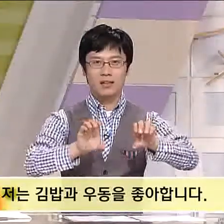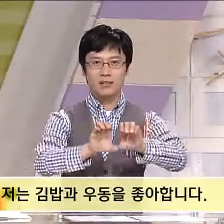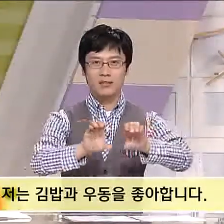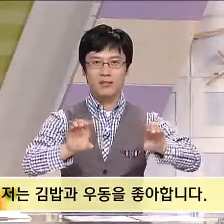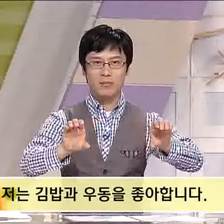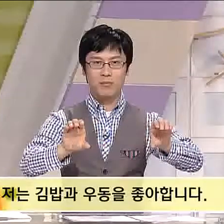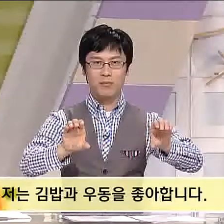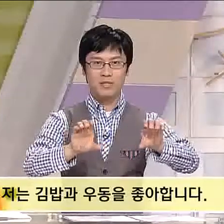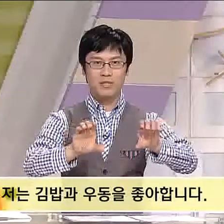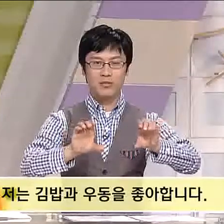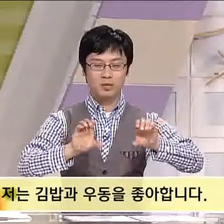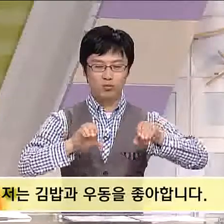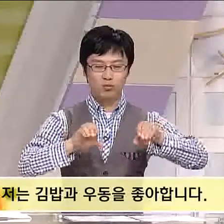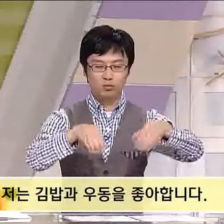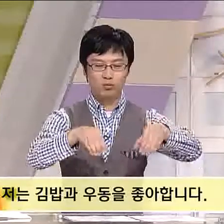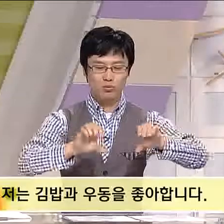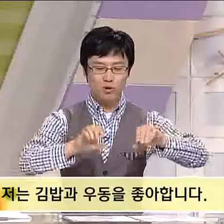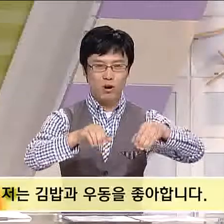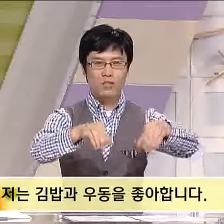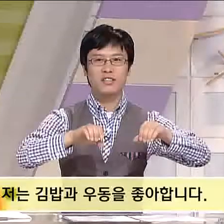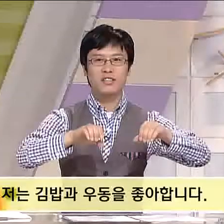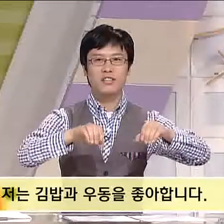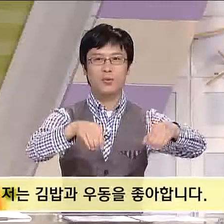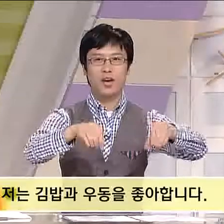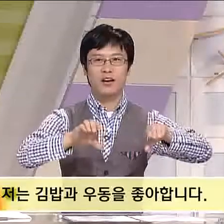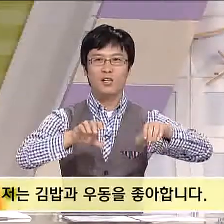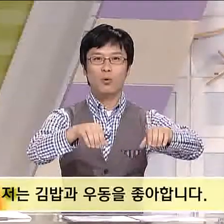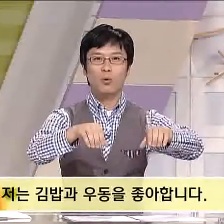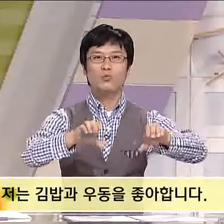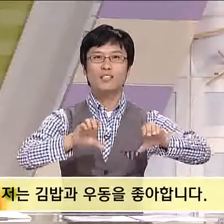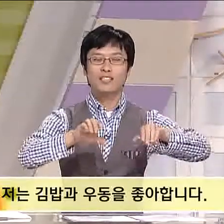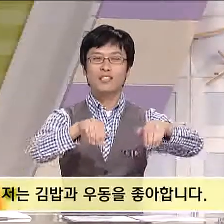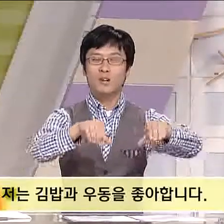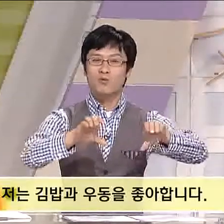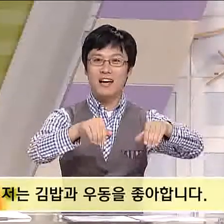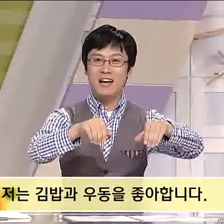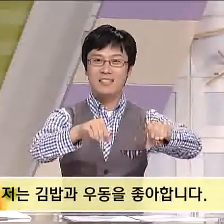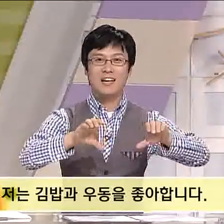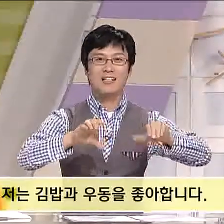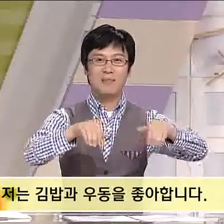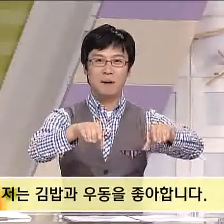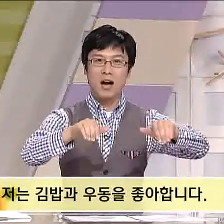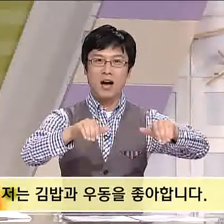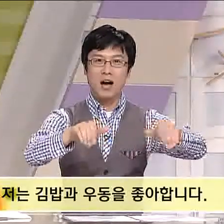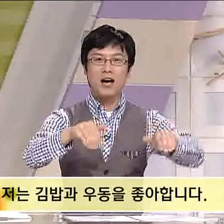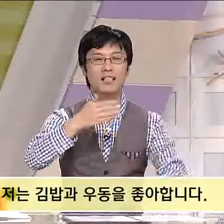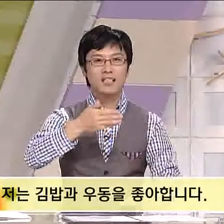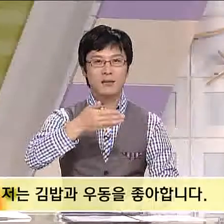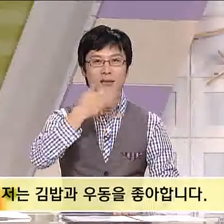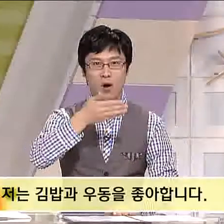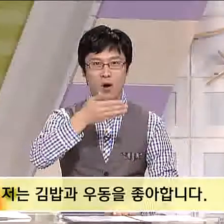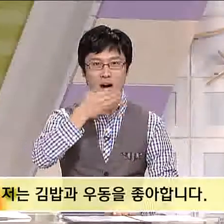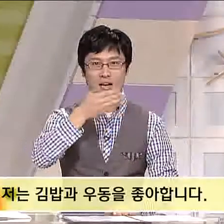김밥을 싸서 이렇게 꾹꾹 눌러가지고 많은 모양 혹시 본 적 있으실 겁니다. 자 김밥과 김밥과